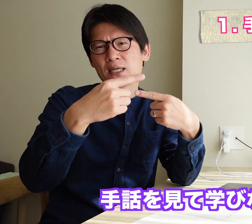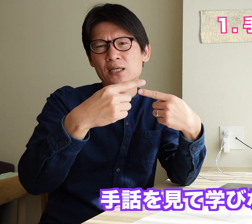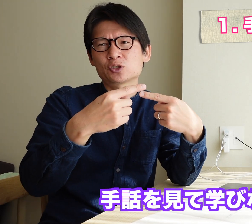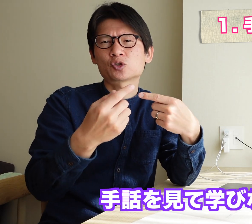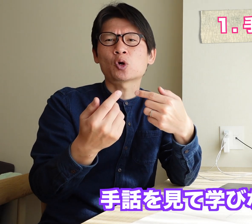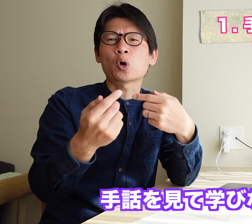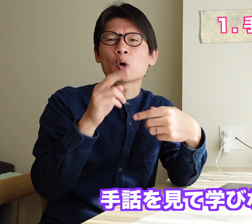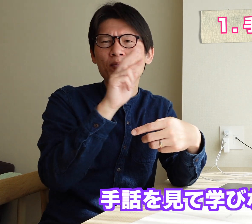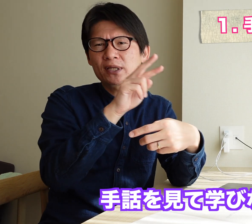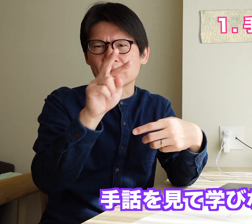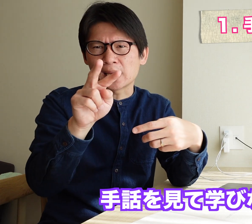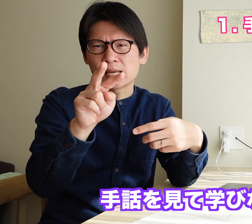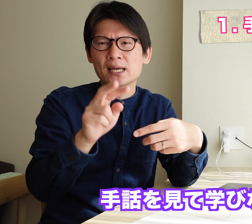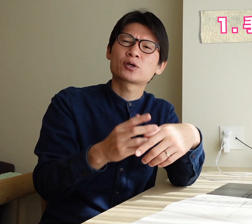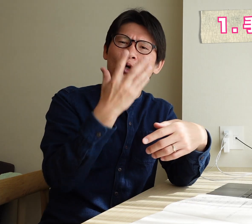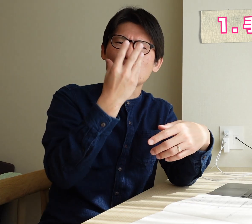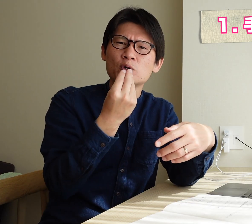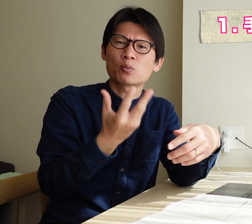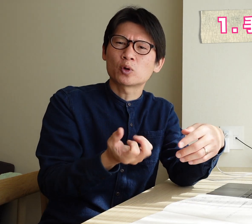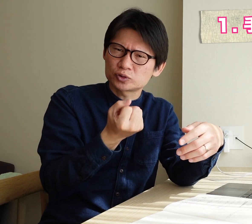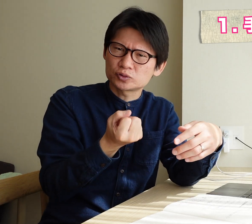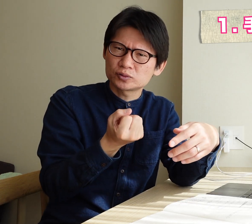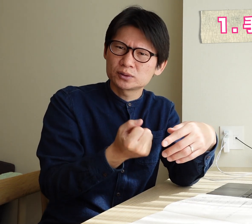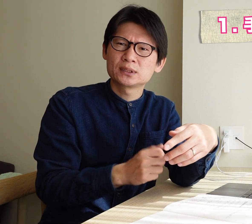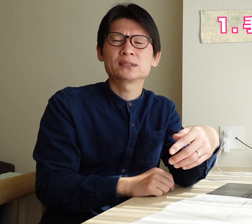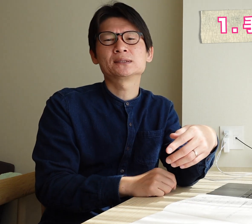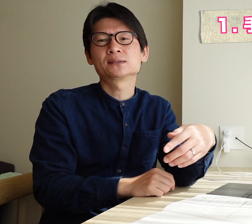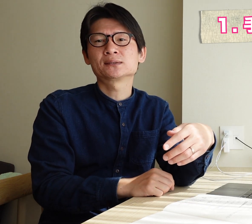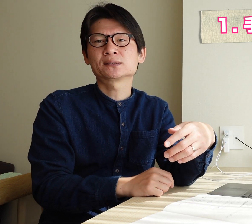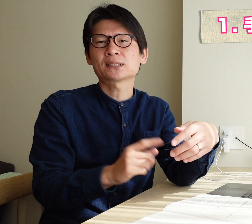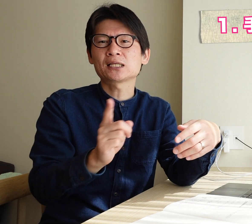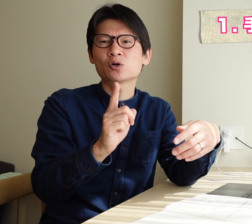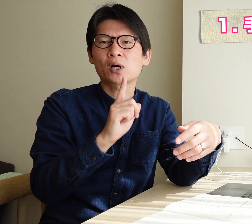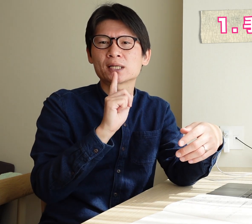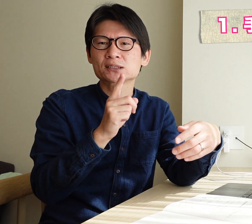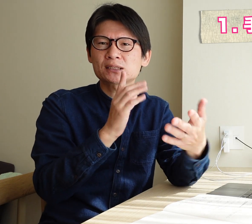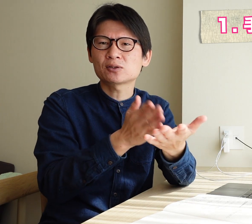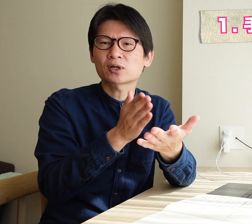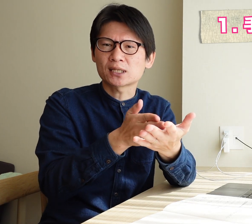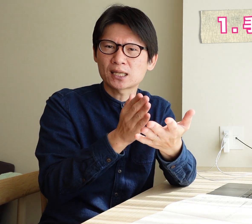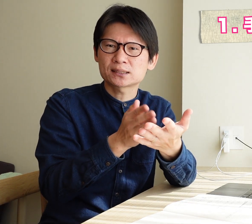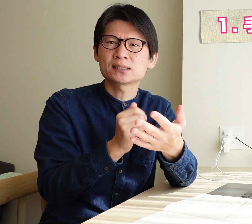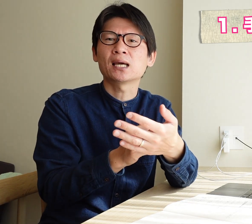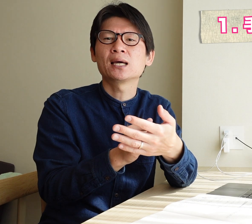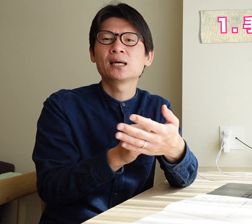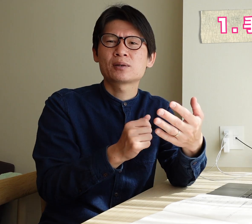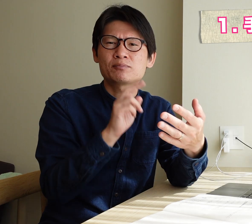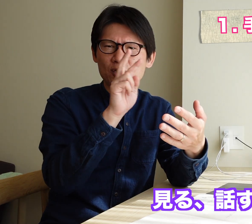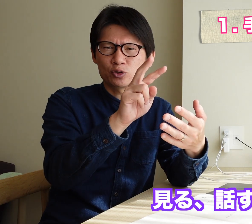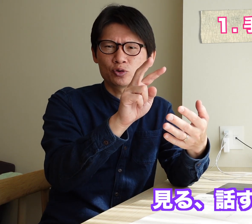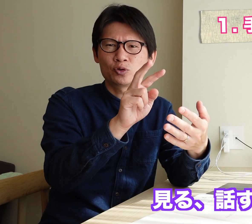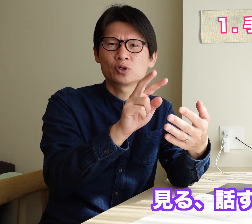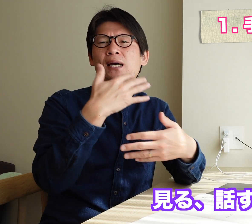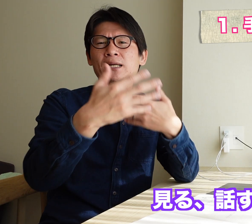ちょっと見て興味を持つ、何を話してるのかなって見る、話